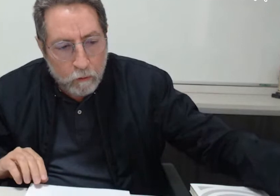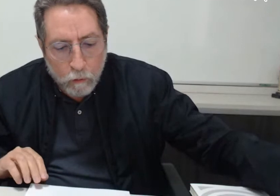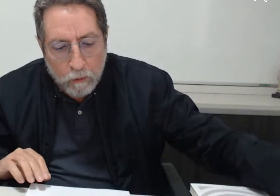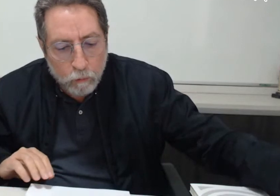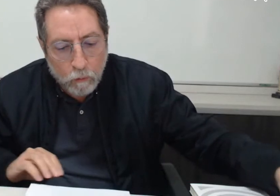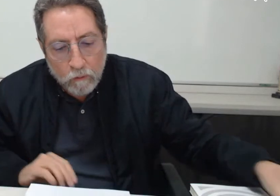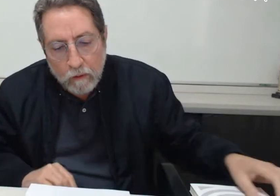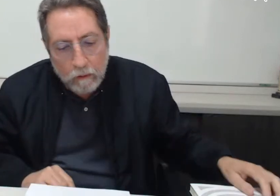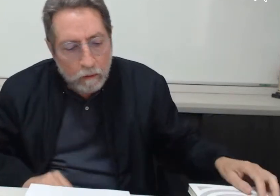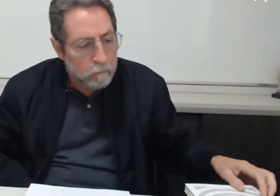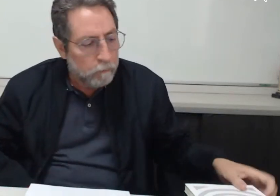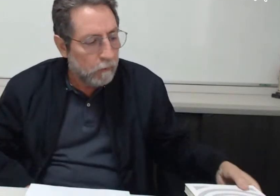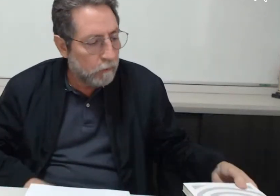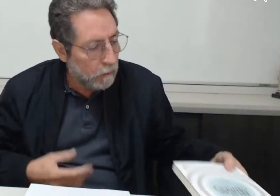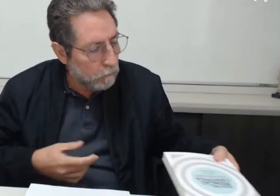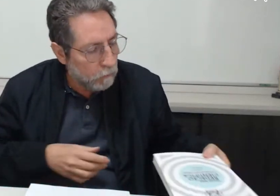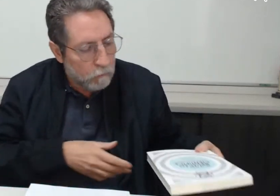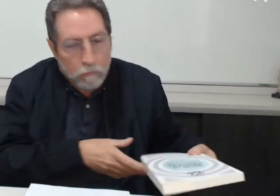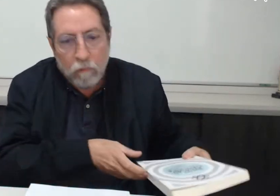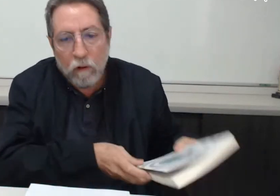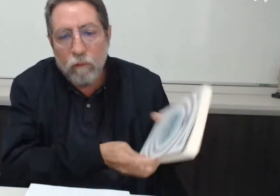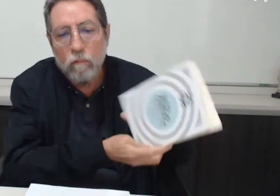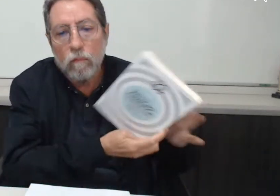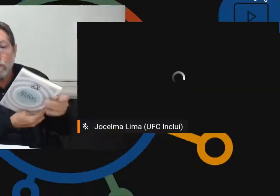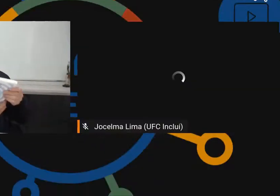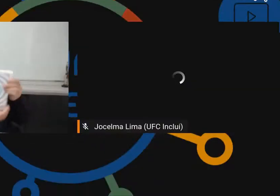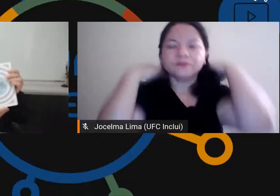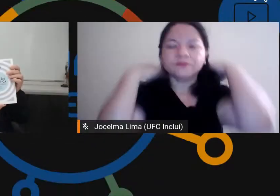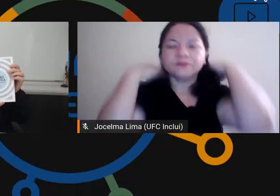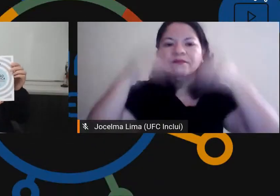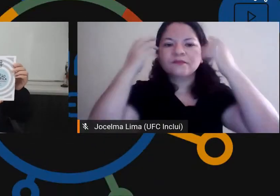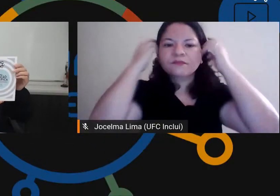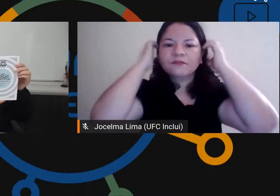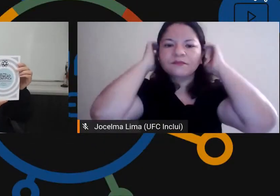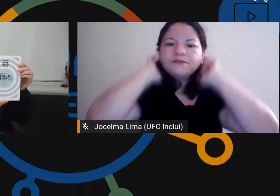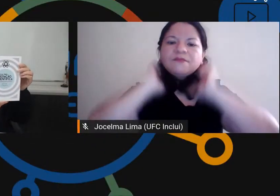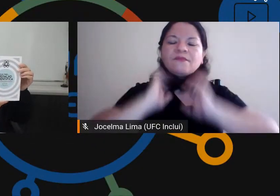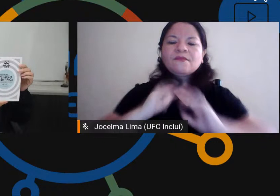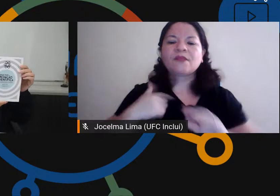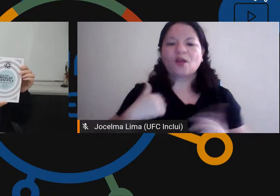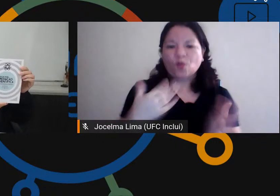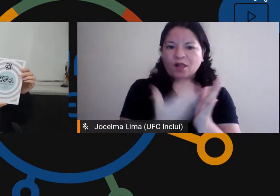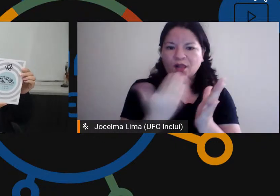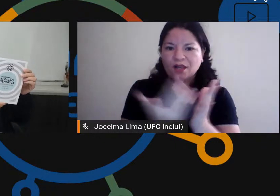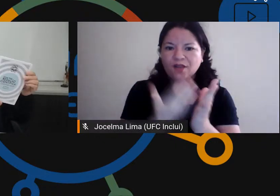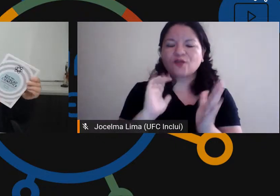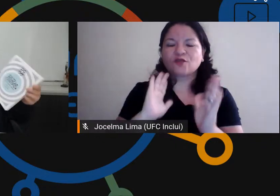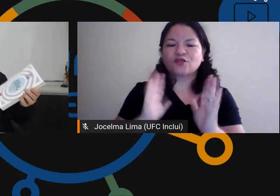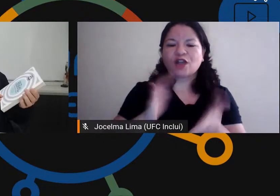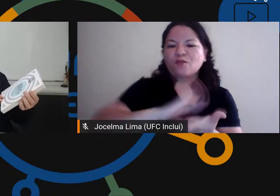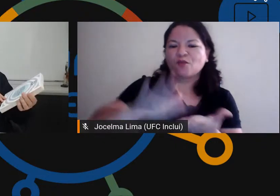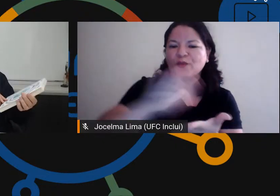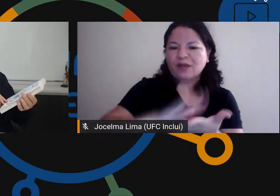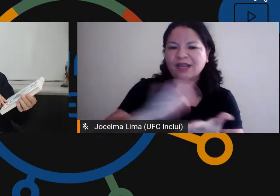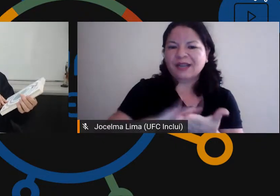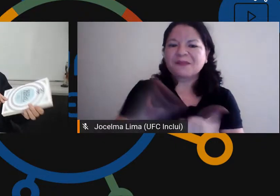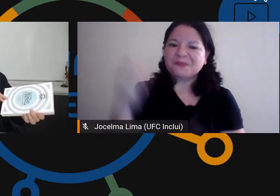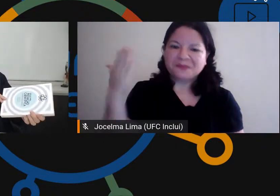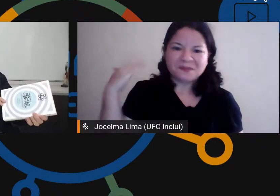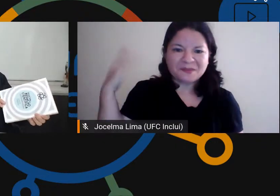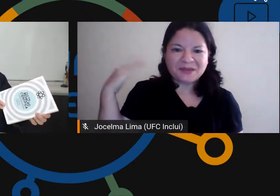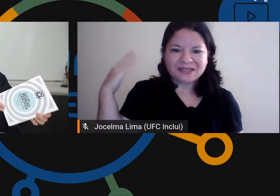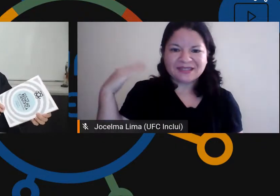Eu listei algumas coisas aqui. Na verdade, eu tenho um livro que eu publiquei já faz um tempo. Estou aqui, será que deve